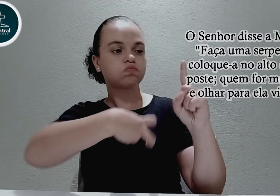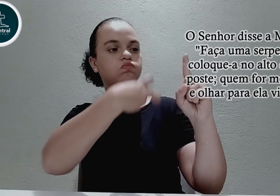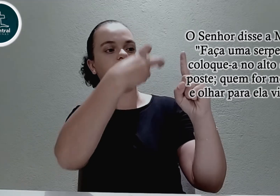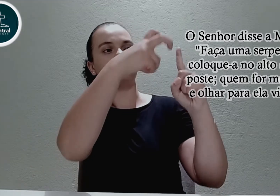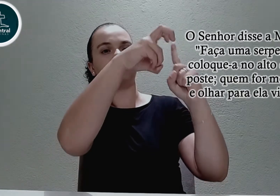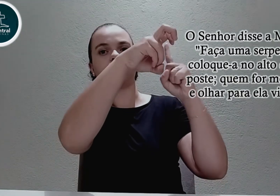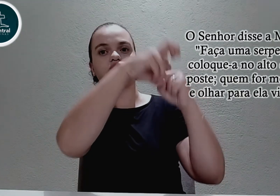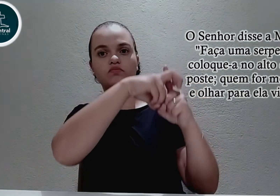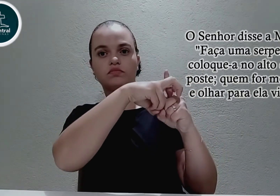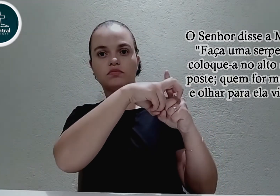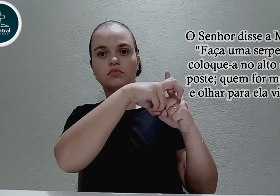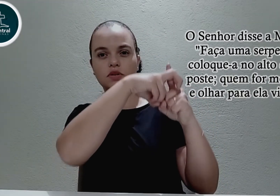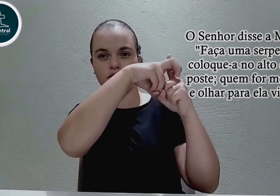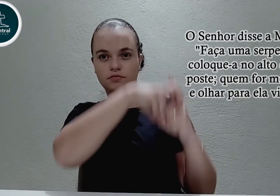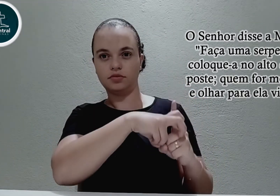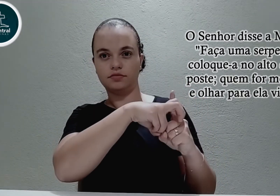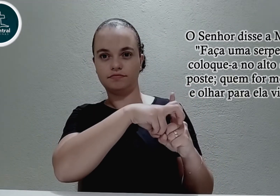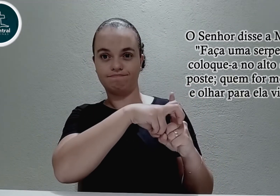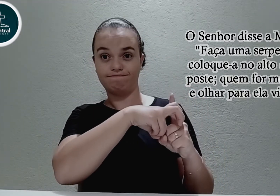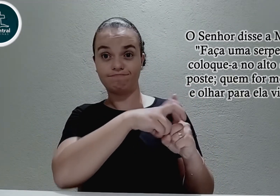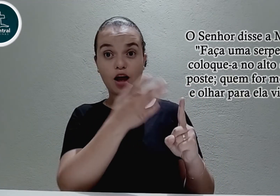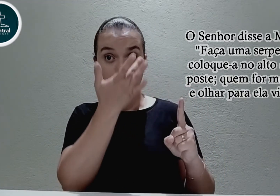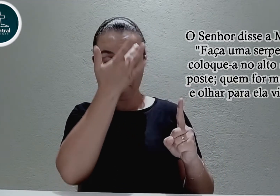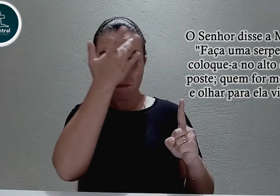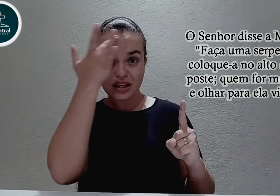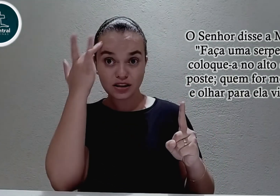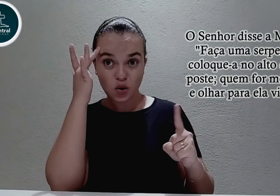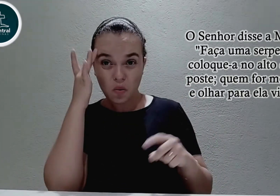e coloque-a no alto de um poste.